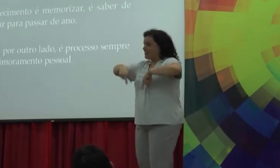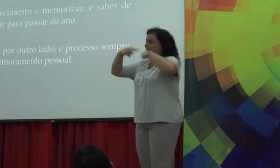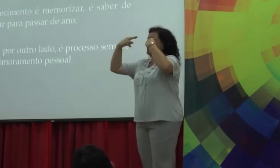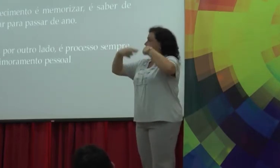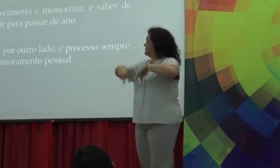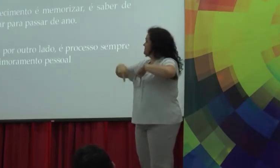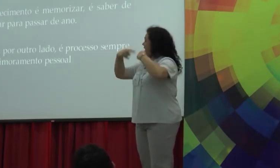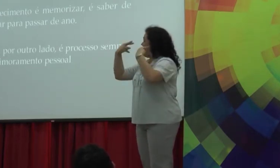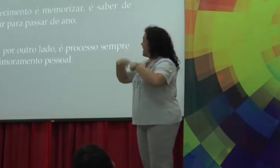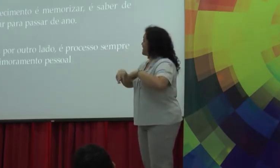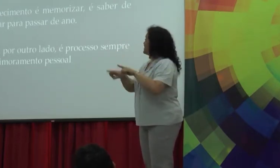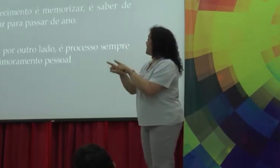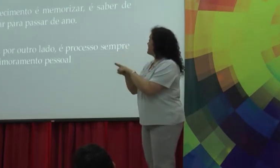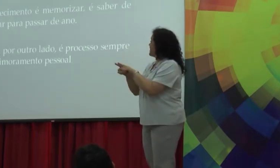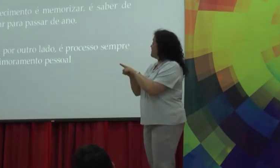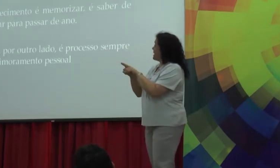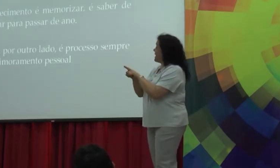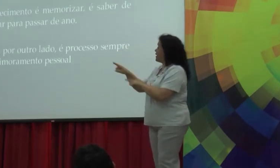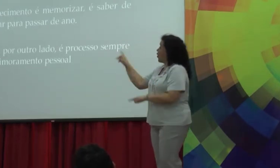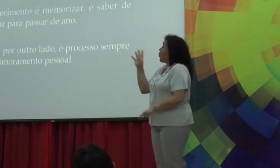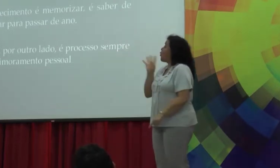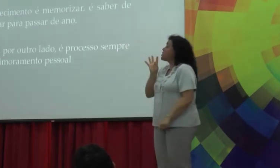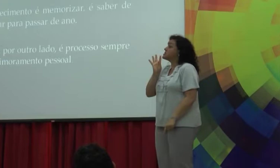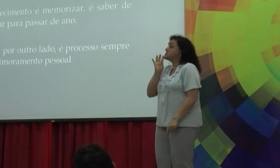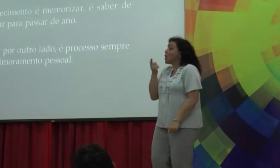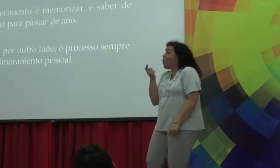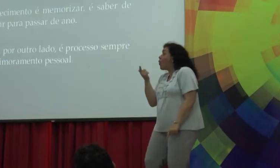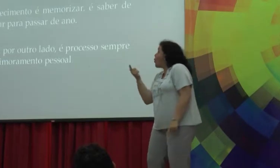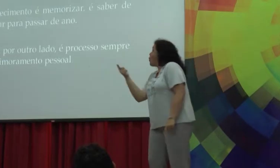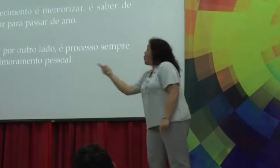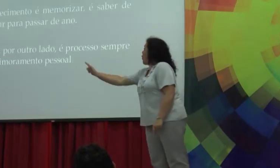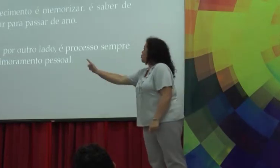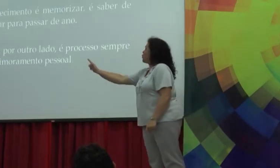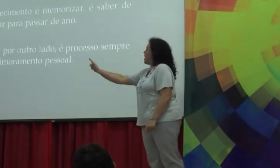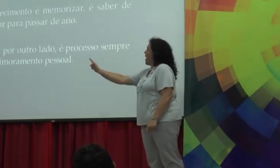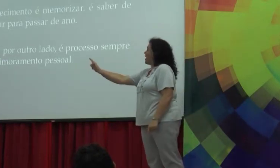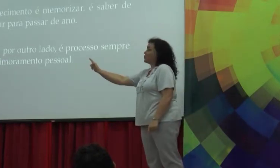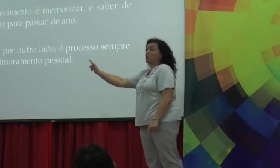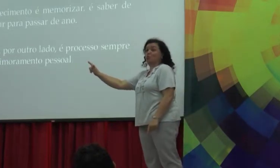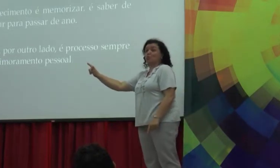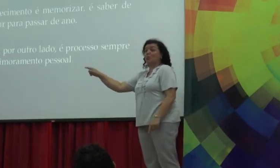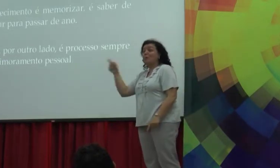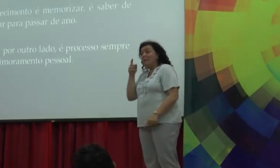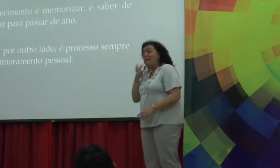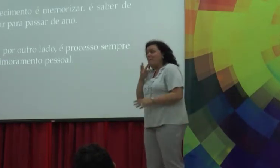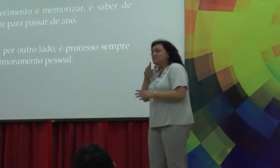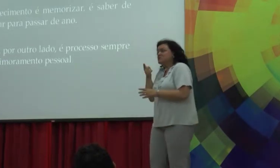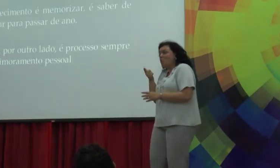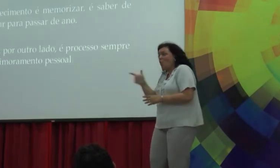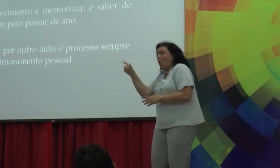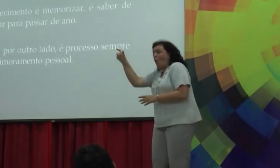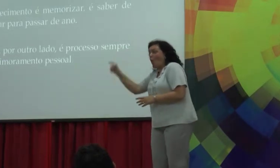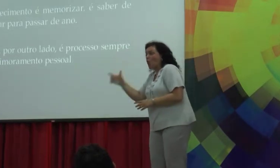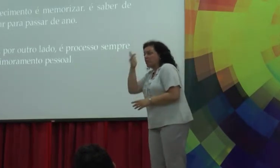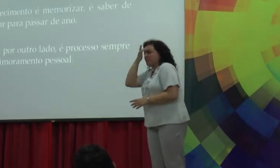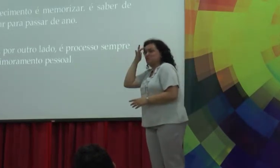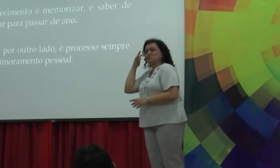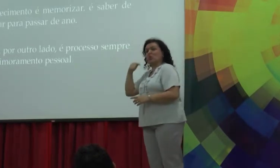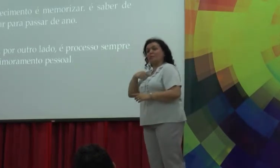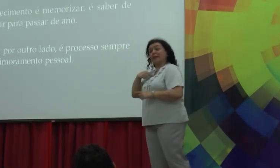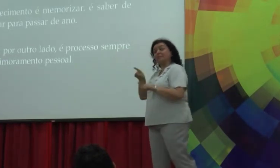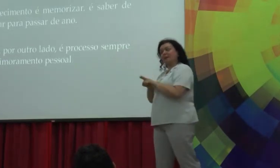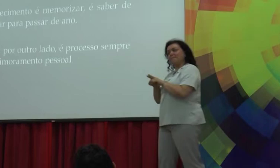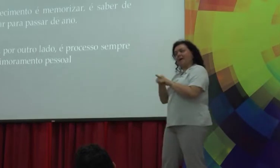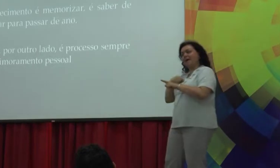é evoluir, é se ver, se reconhecer. Então, é conhecer o outro lado e